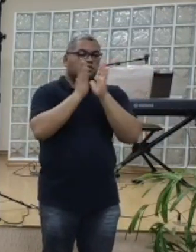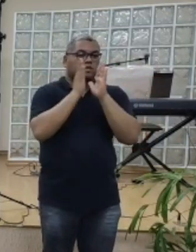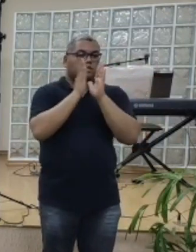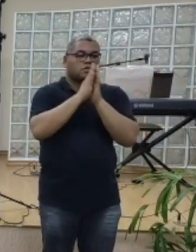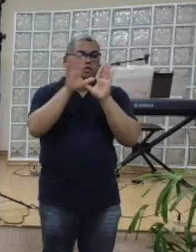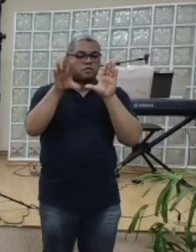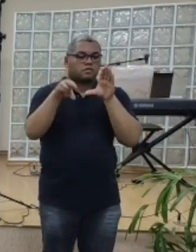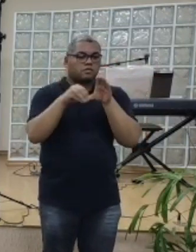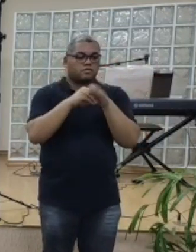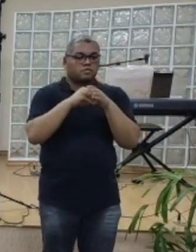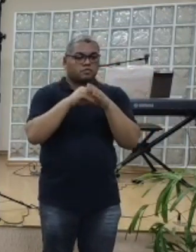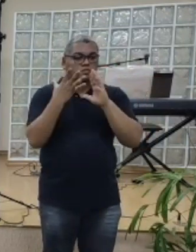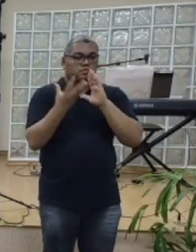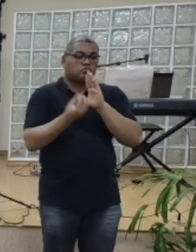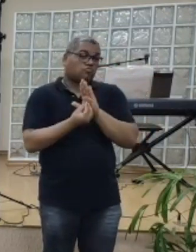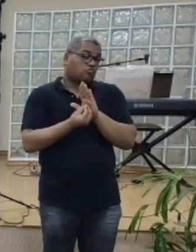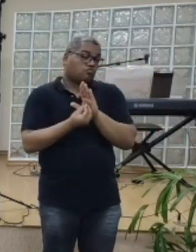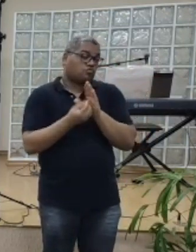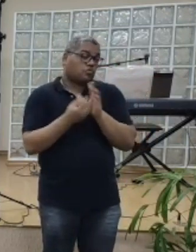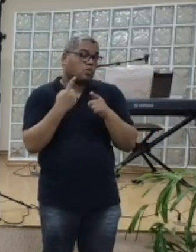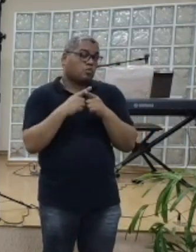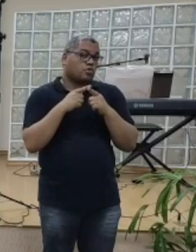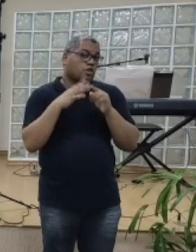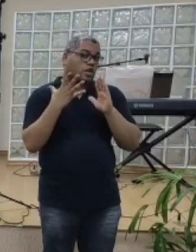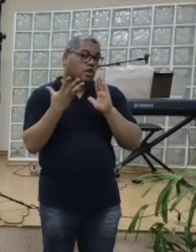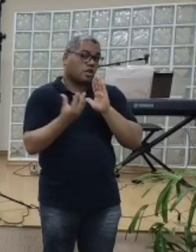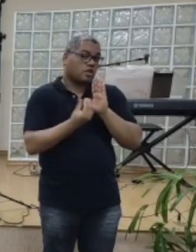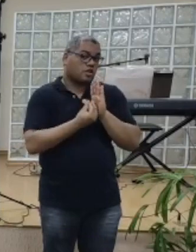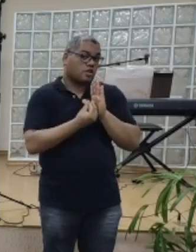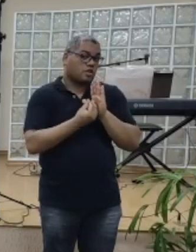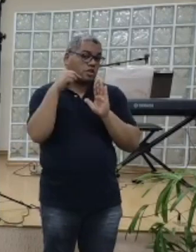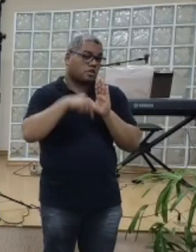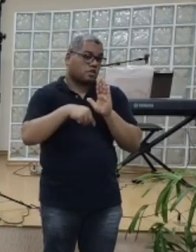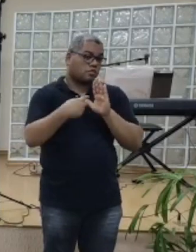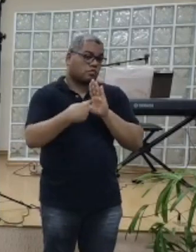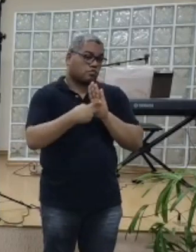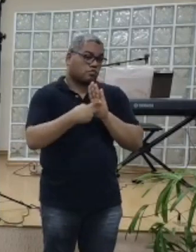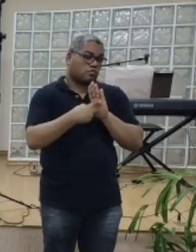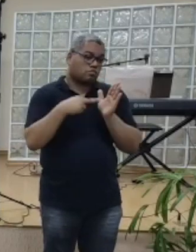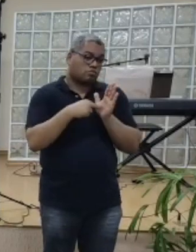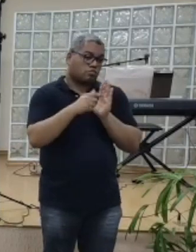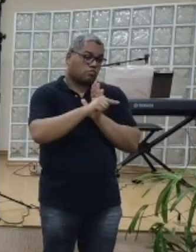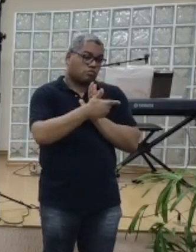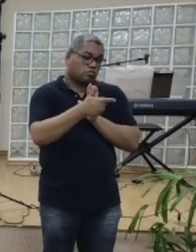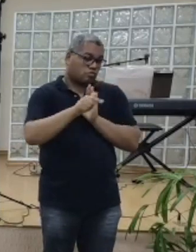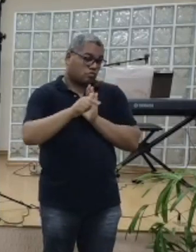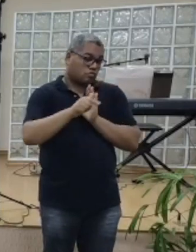Senão a igreja não tem sentido. Se vocês não vierem, eu não preciso nem preparar sermão.